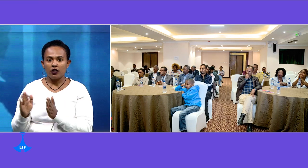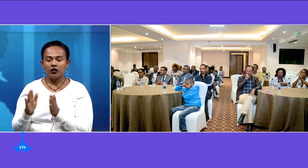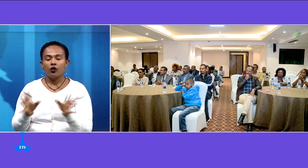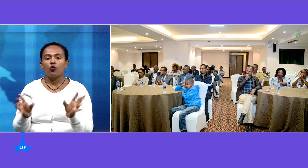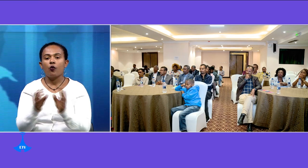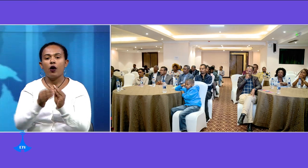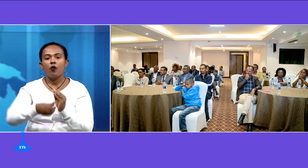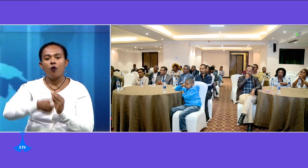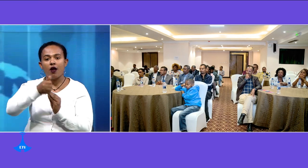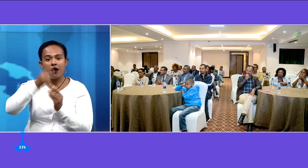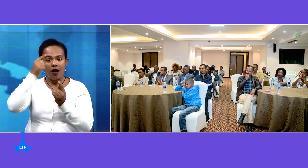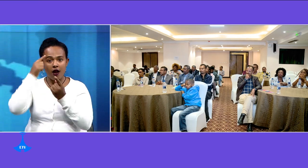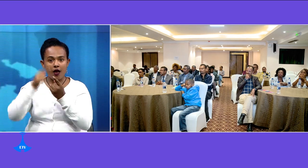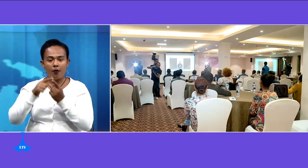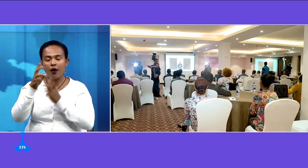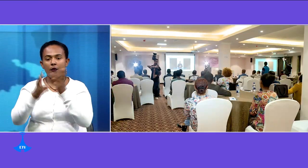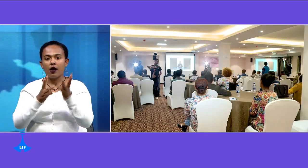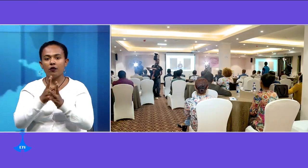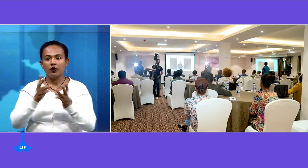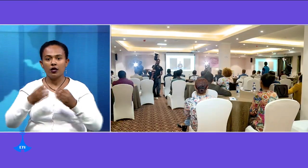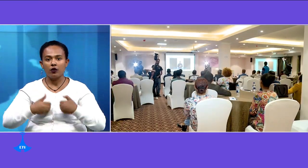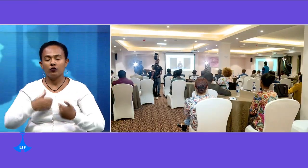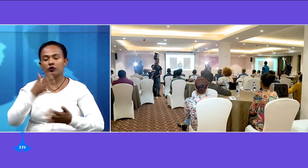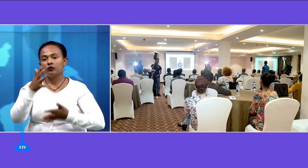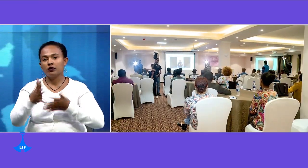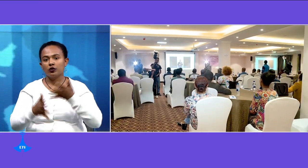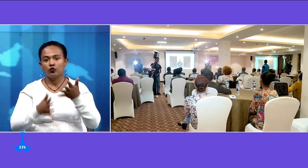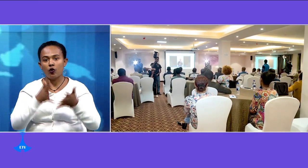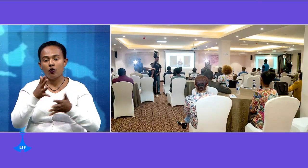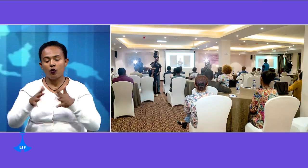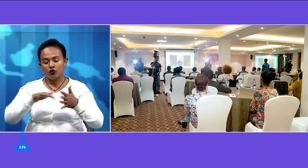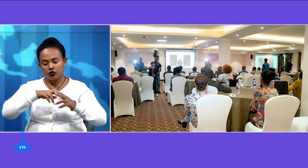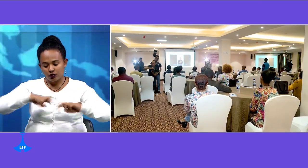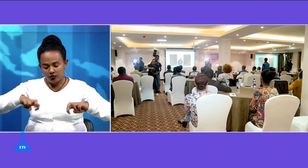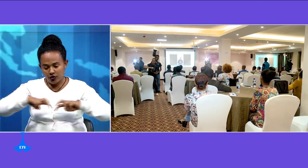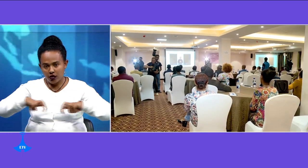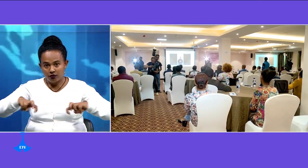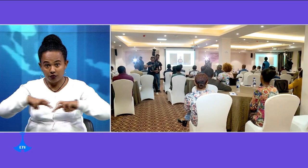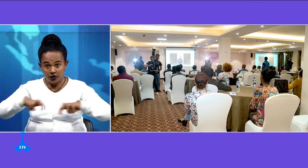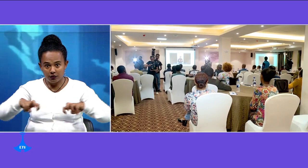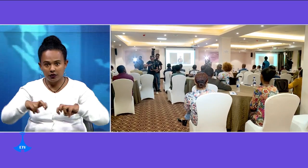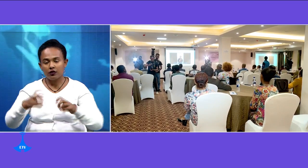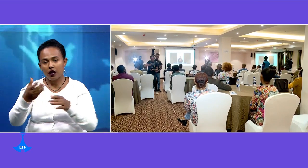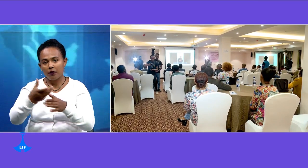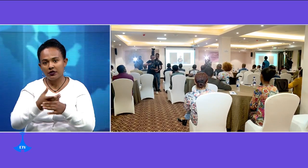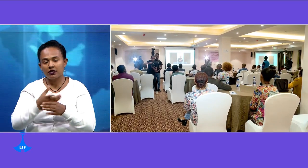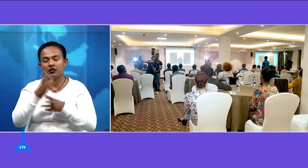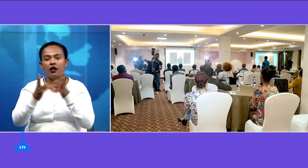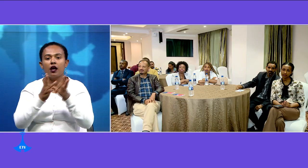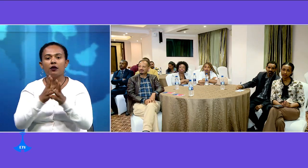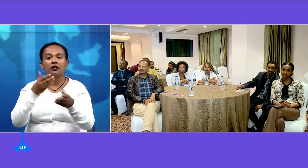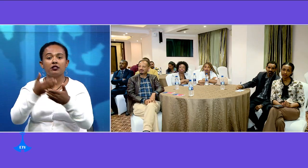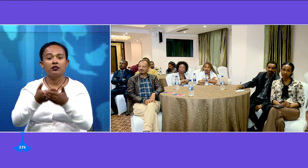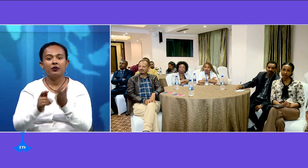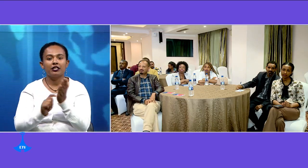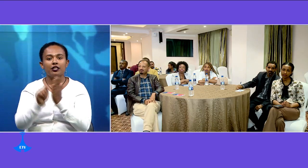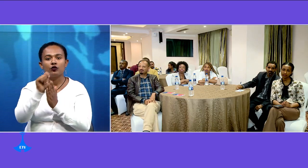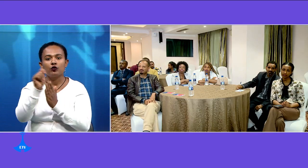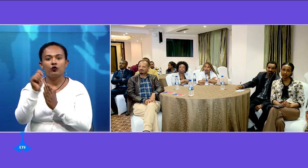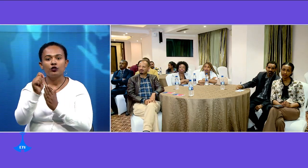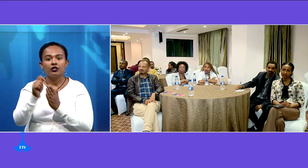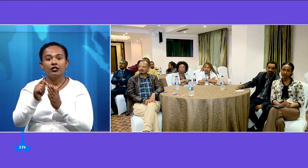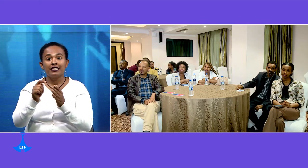የጉባኤው ዋና ዓላማም በዓለም ላይ ያሉትን ምልክት ቋንቋዎች ጥናት በመርምርና በሰነድ ዓለም የደረሰበትን የቴክኖሎጂ